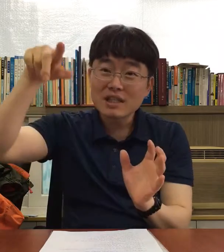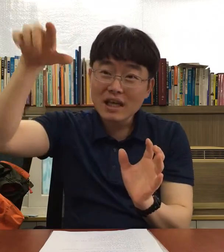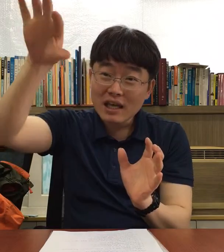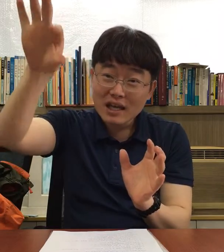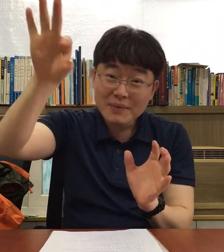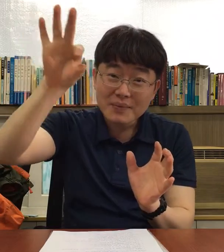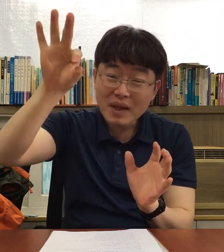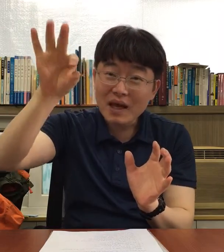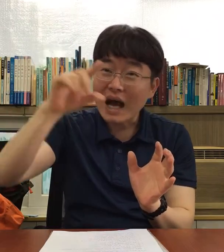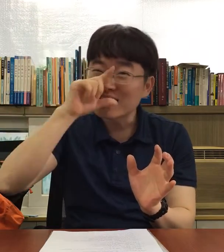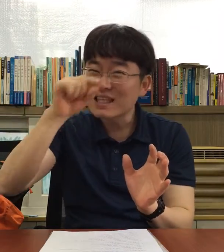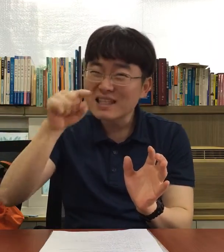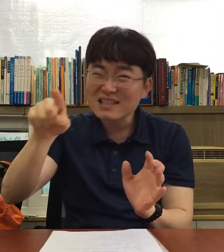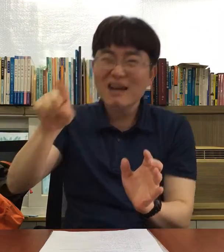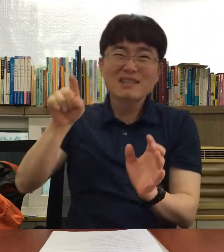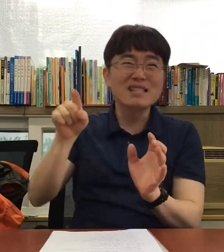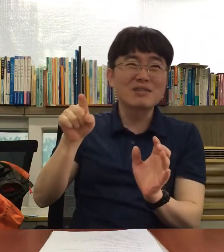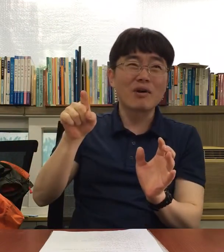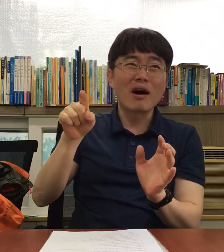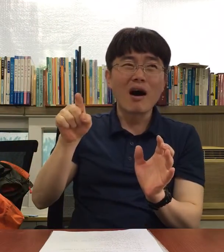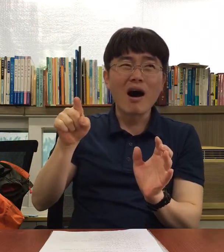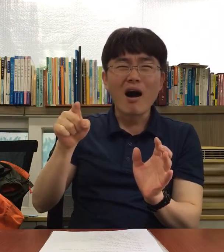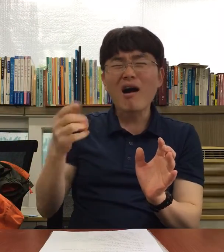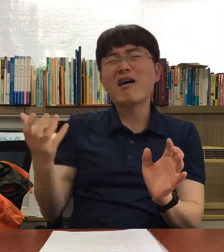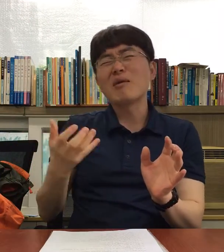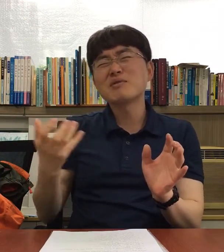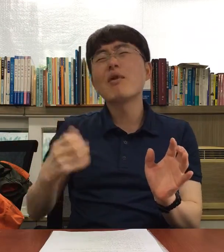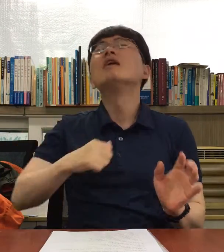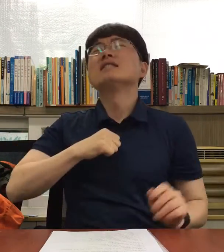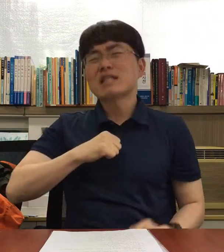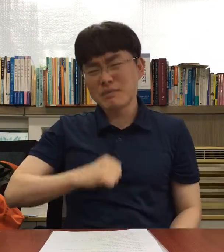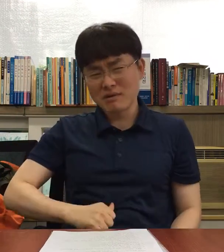때 가시에 탁 찔리죠. 아픈 거